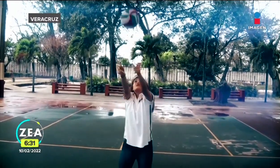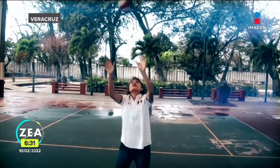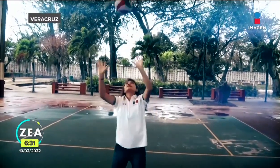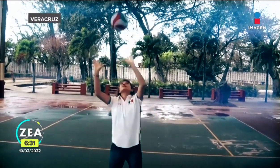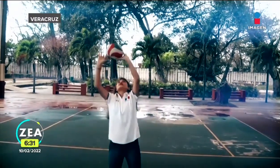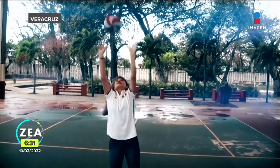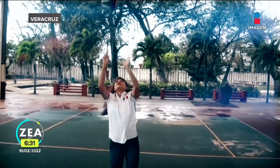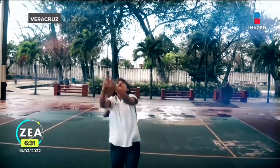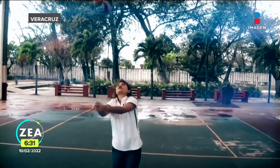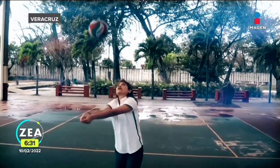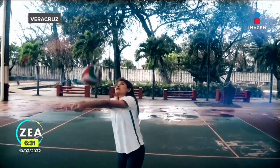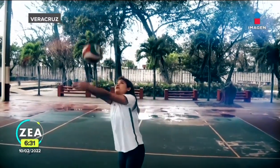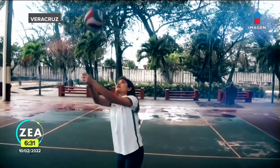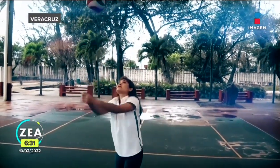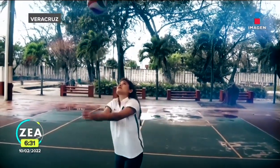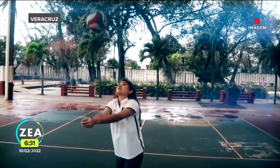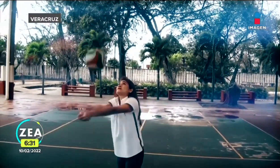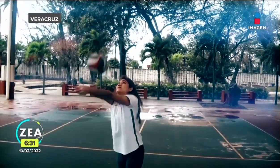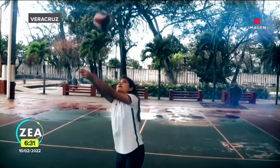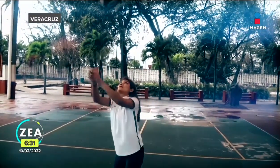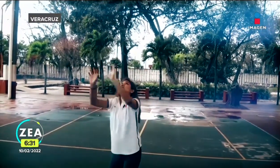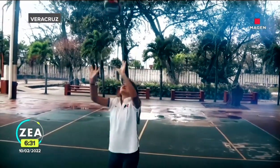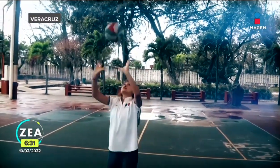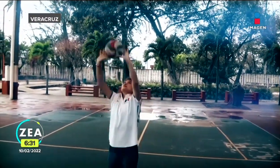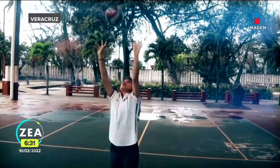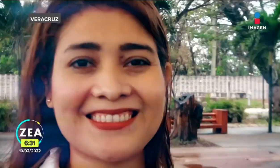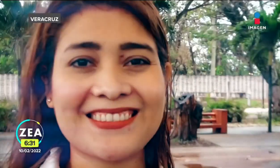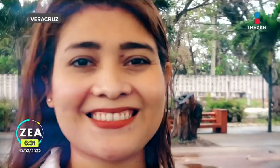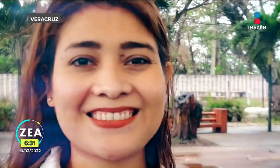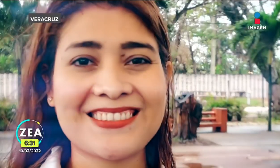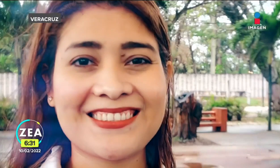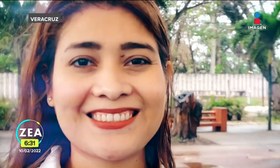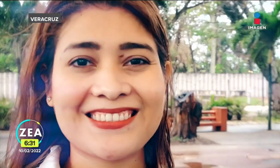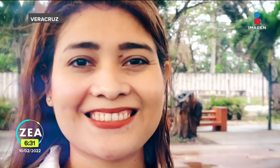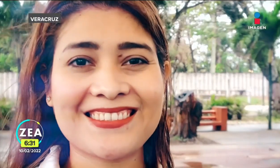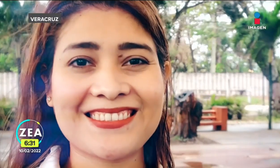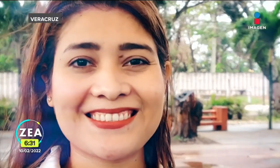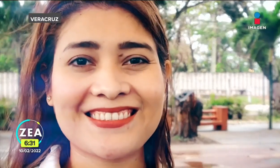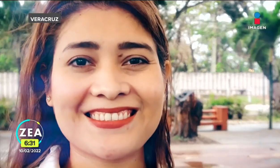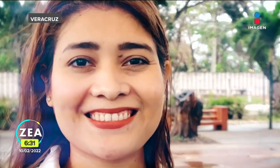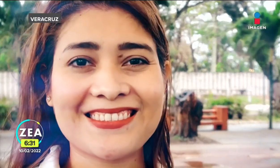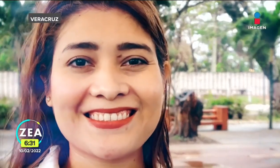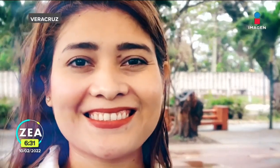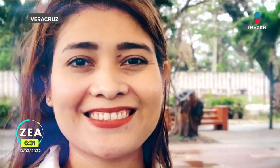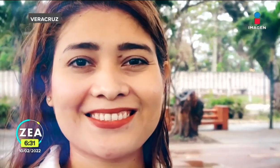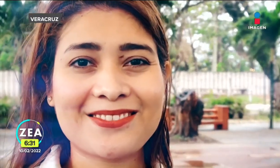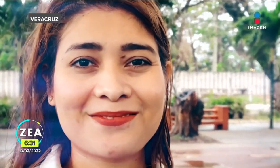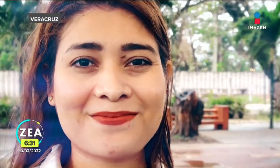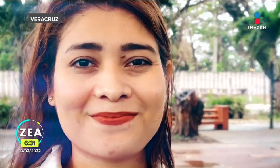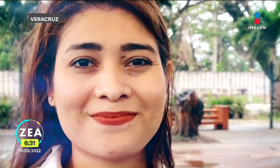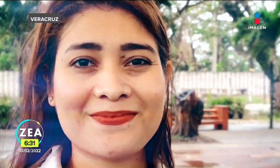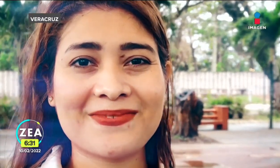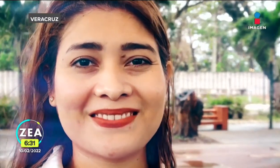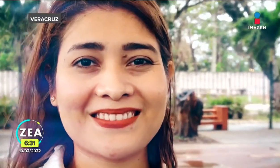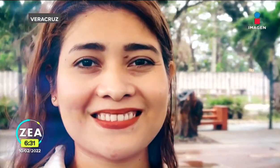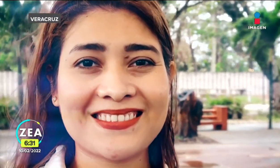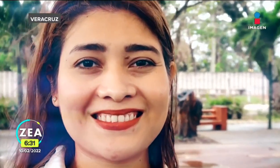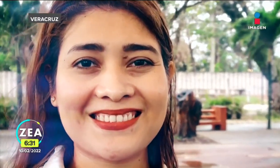Tan solo para irse a los próximos Juegos Olímpicos, ha tenido que buscar ayuda en las redes sociales para costear los viajes a las concentraciones